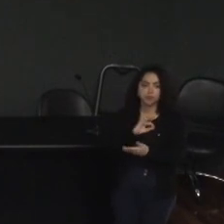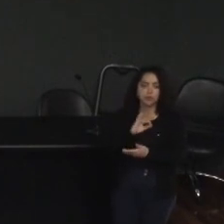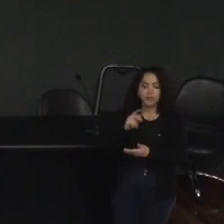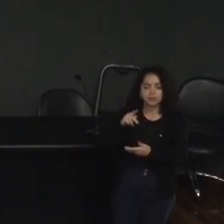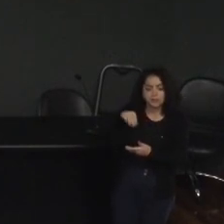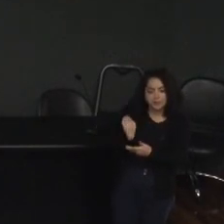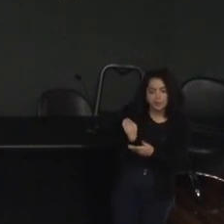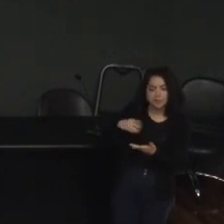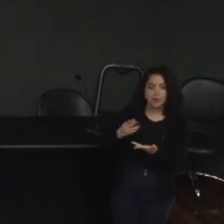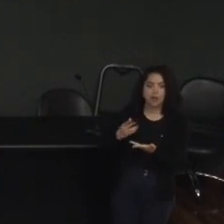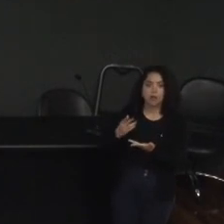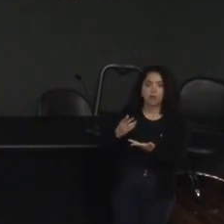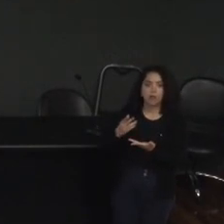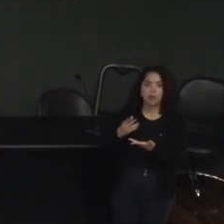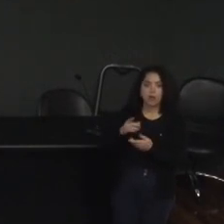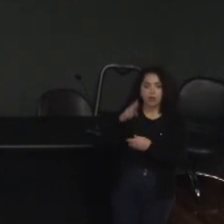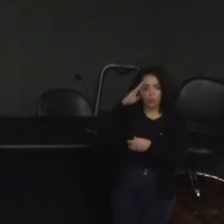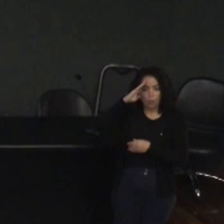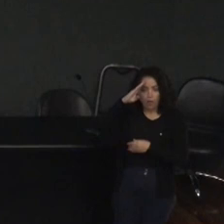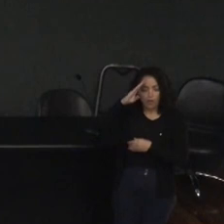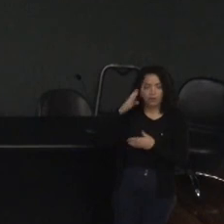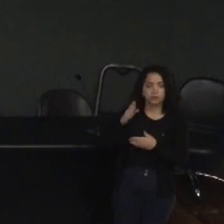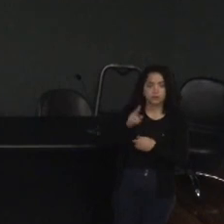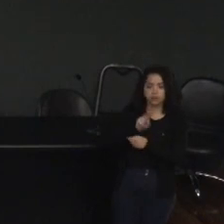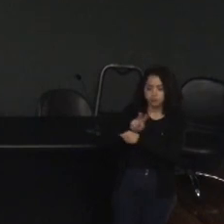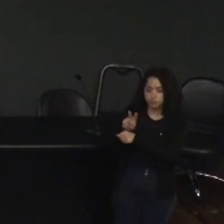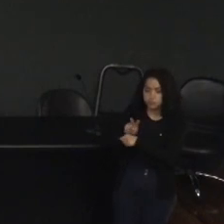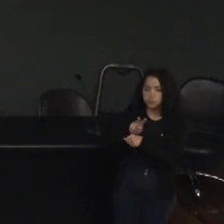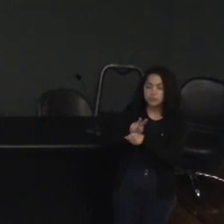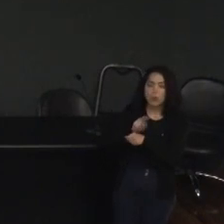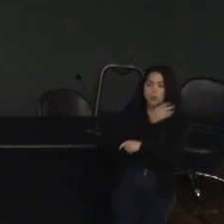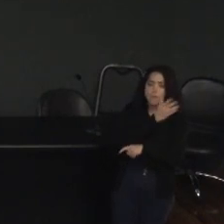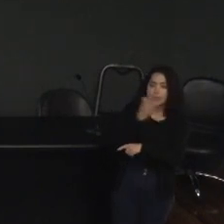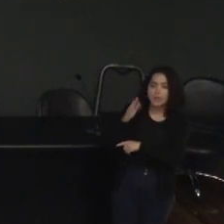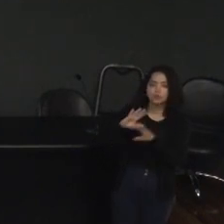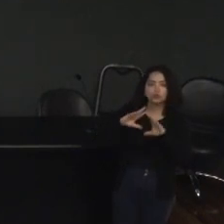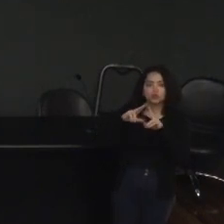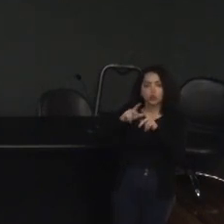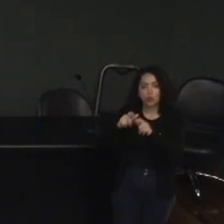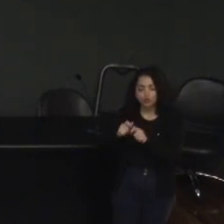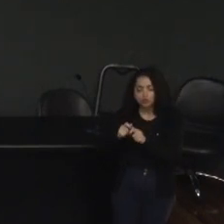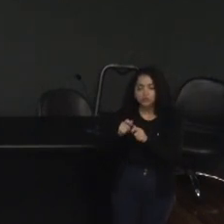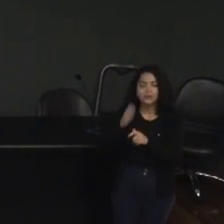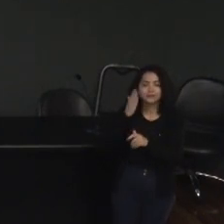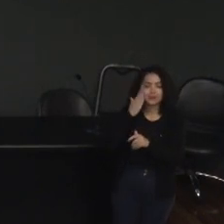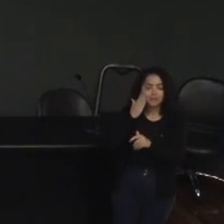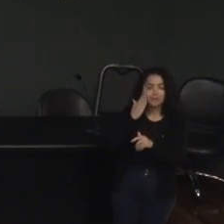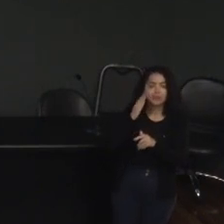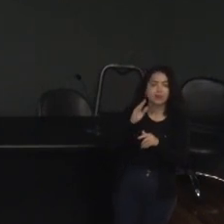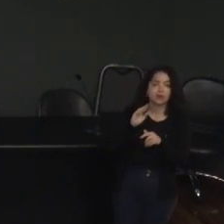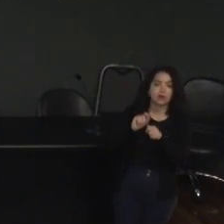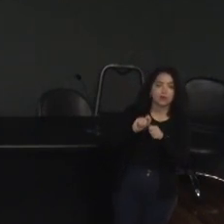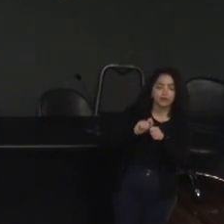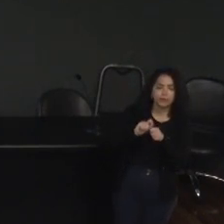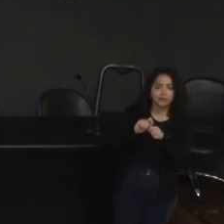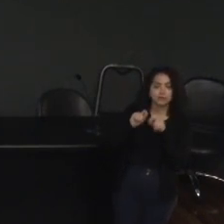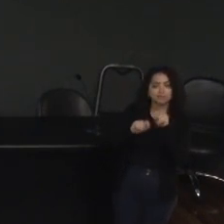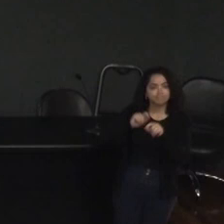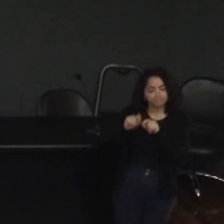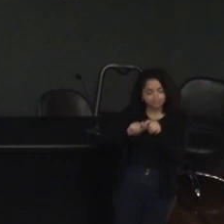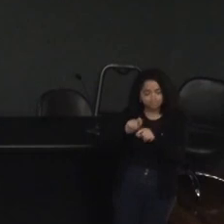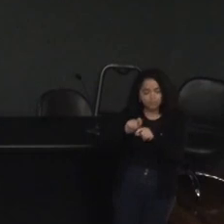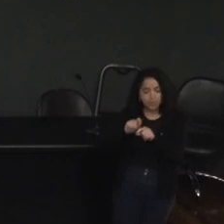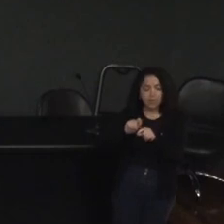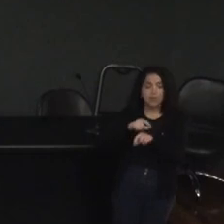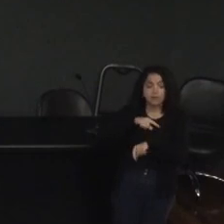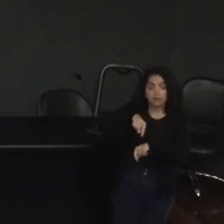guarda municipal né meio ambiente todo mundo sabendo que fazer todo mundo sabendo que fazer nas primeiras